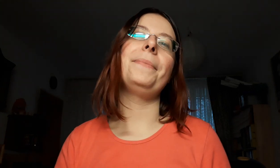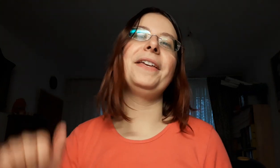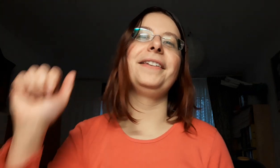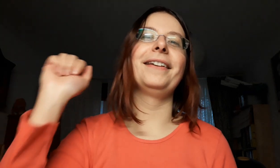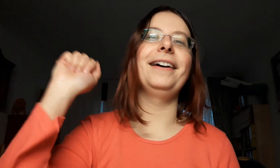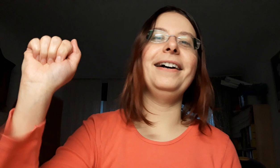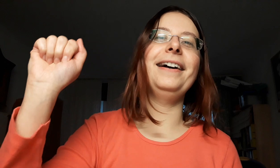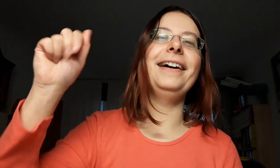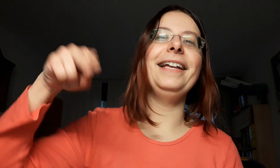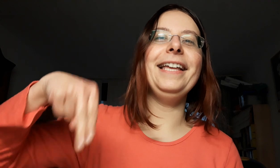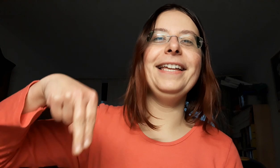bin